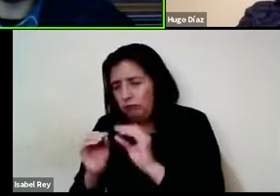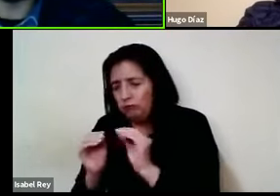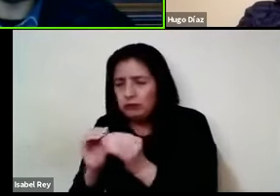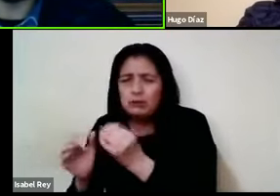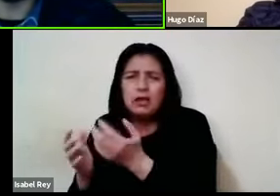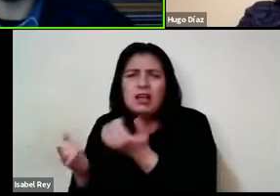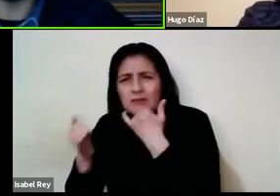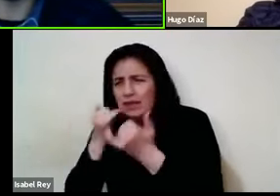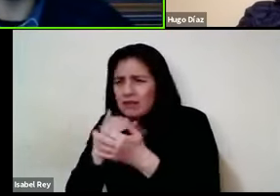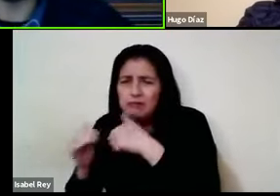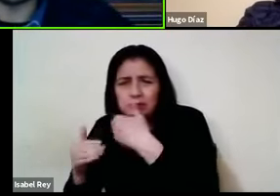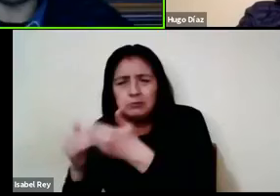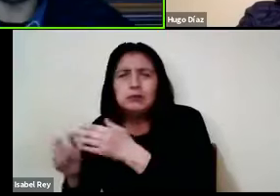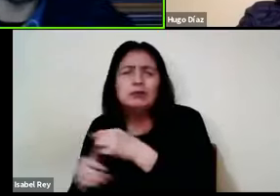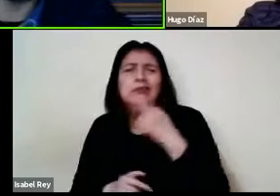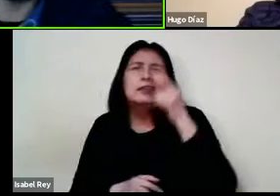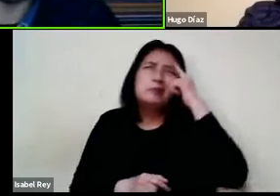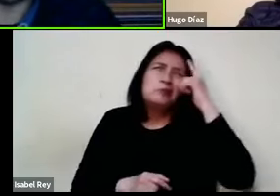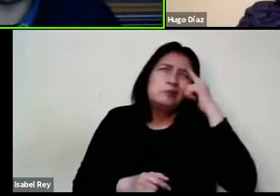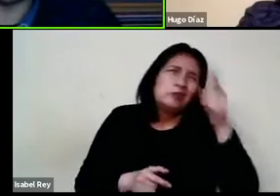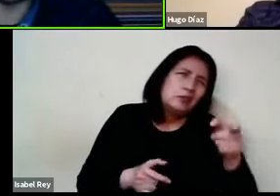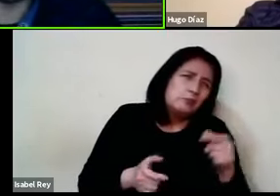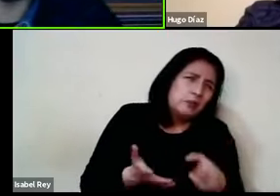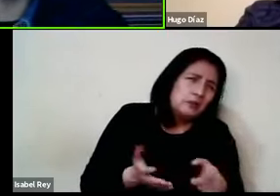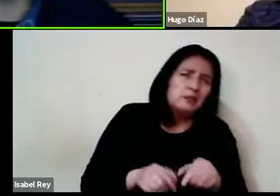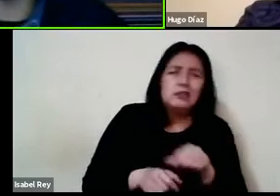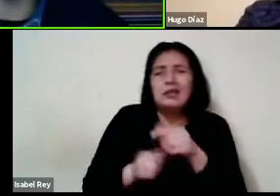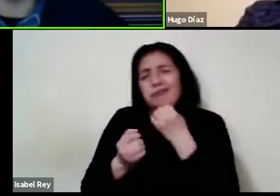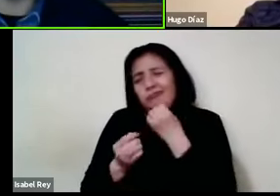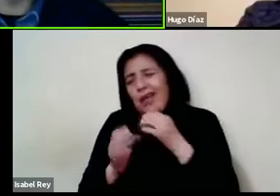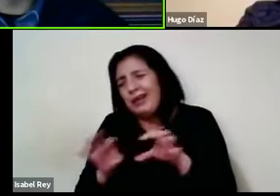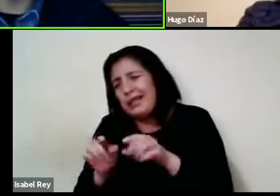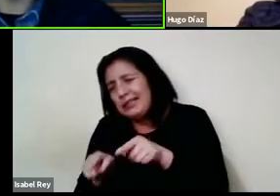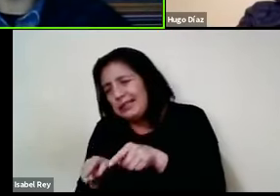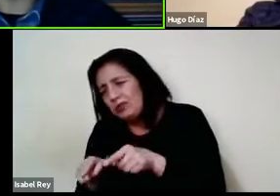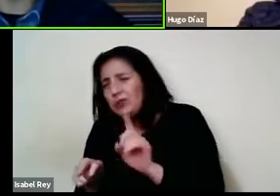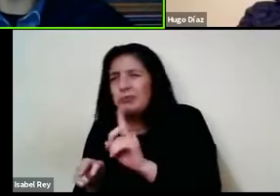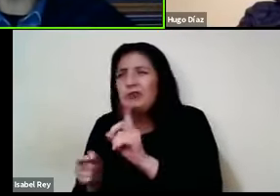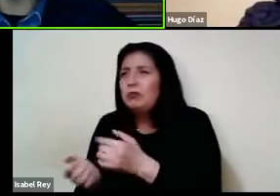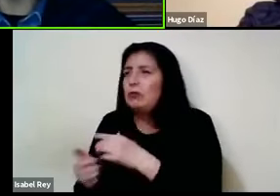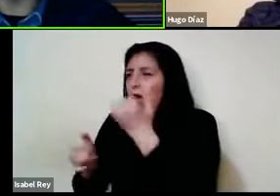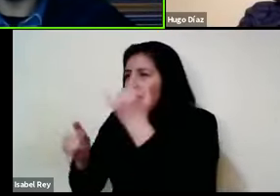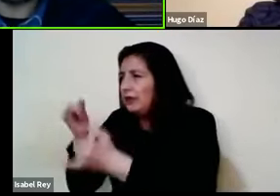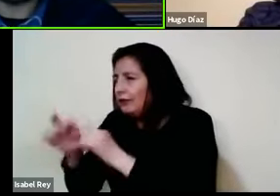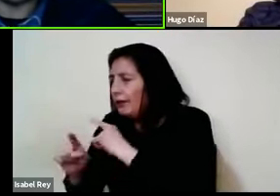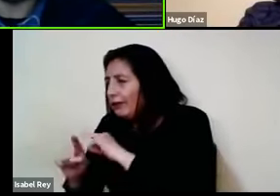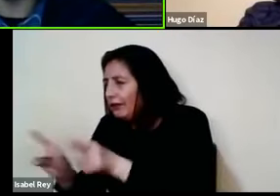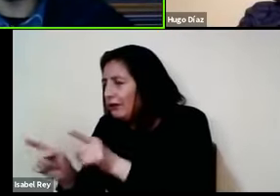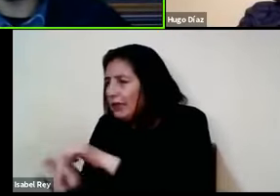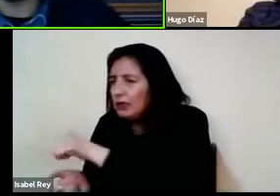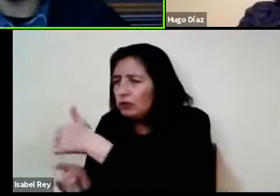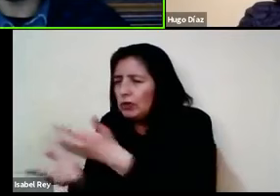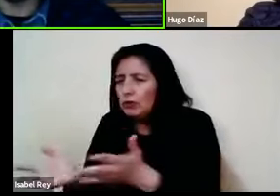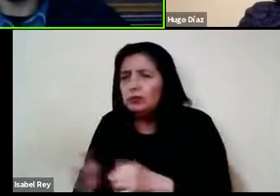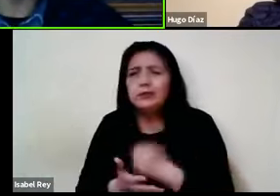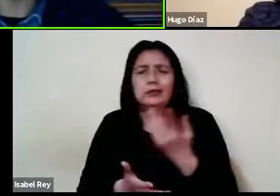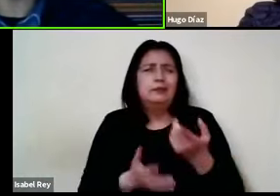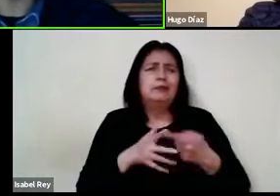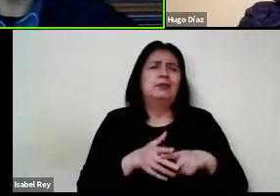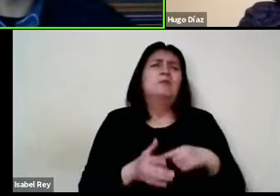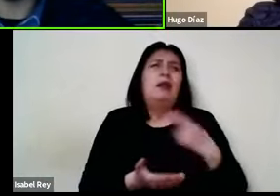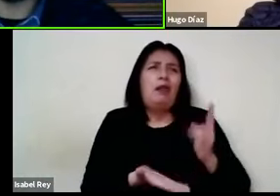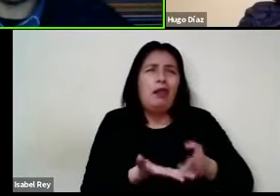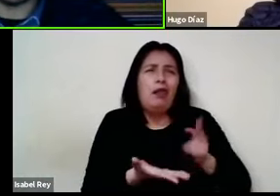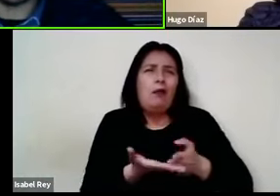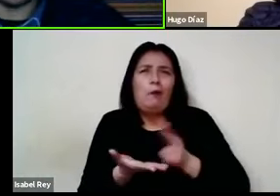unas personas o unos estudiantes piensan una cosa y terminan haciendo otras cosas. Fantástico. Entonces, empezamos a romper lo rutinario y empezarle